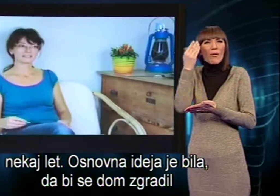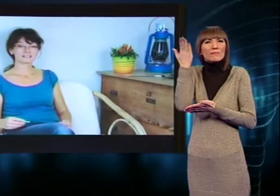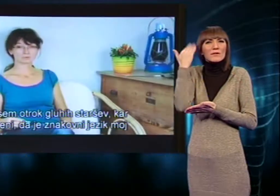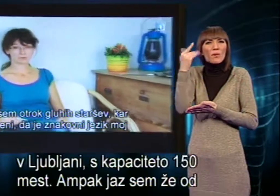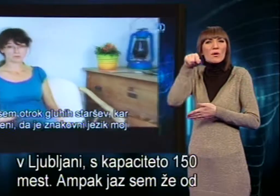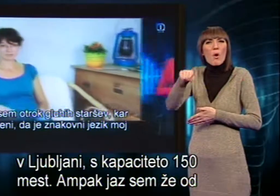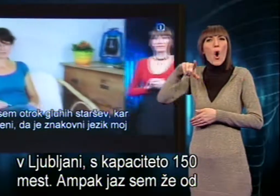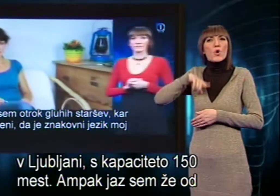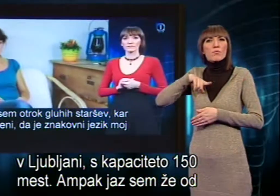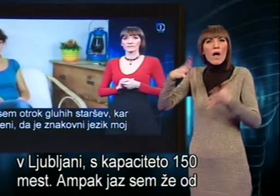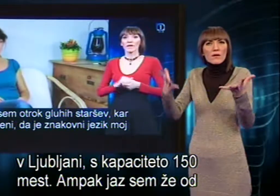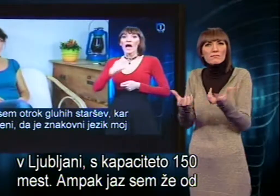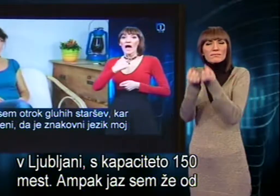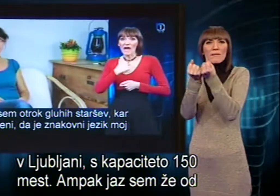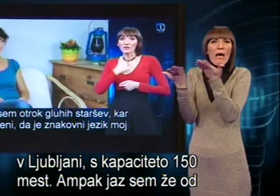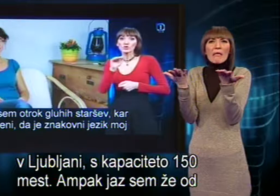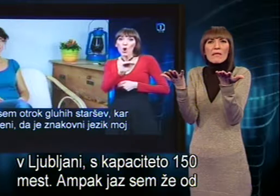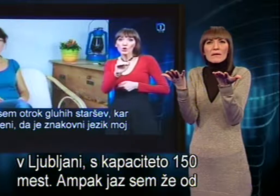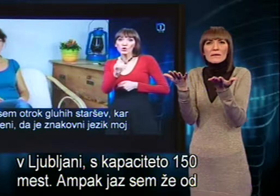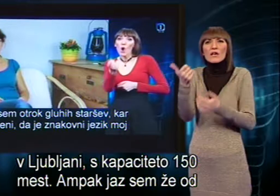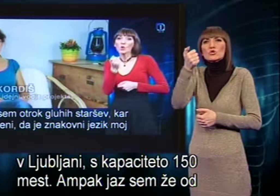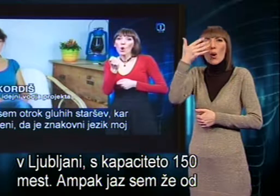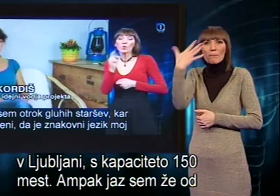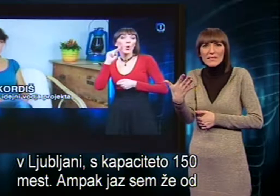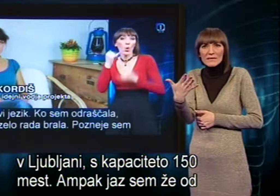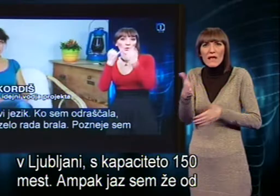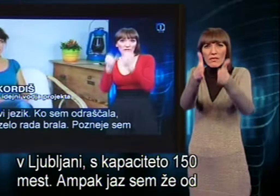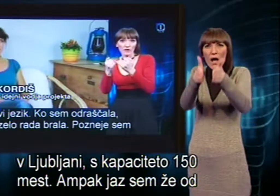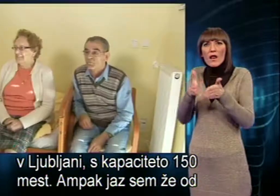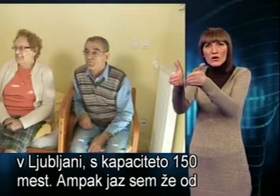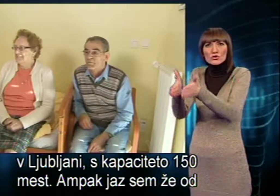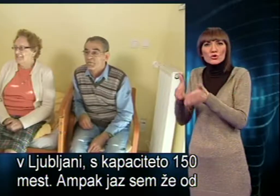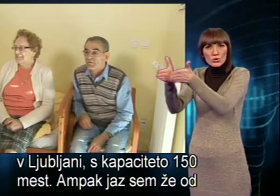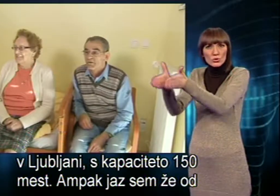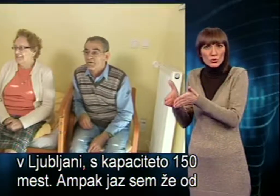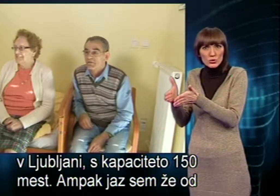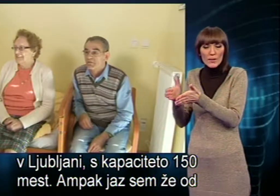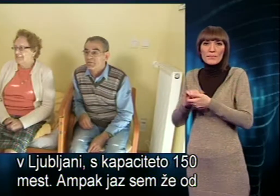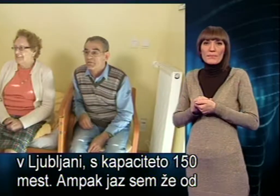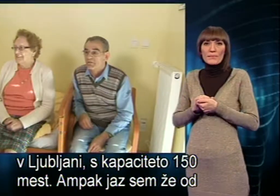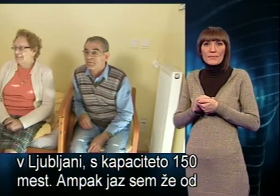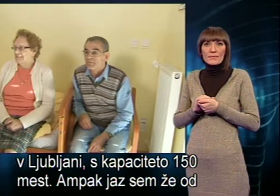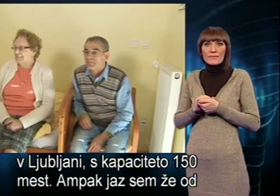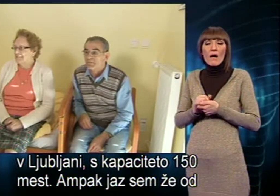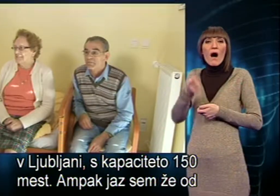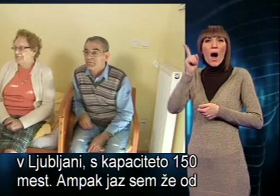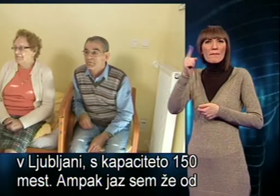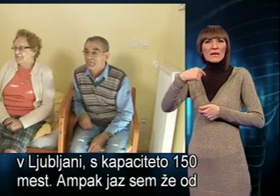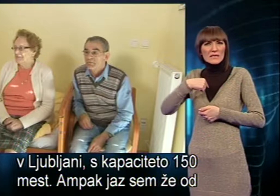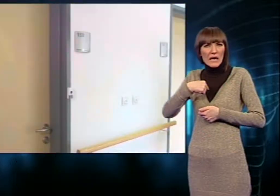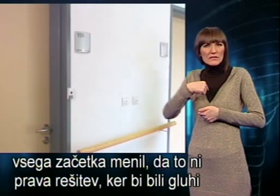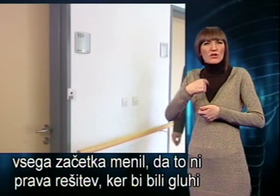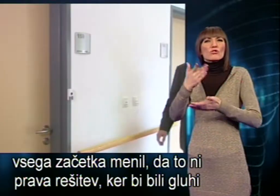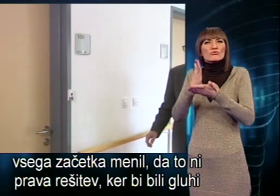zgradil v Ljubljani, ležišče nekje 150, kapacitete 150 mest, ampak jaz sem